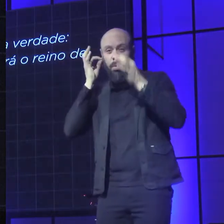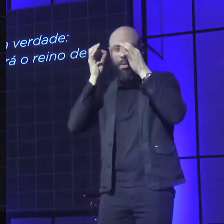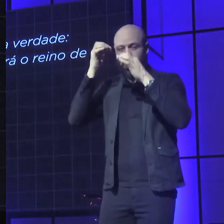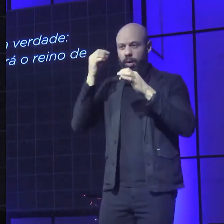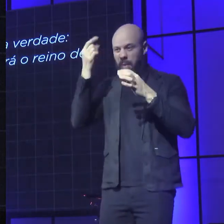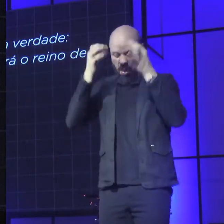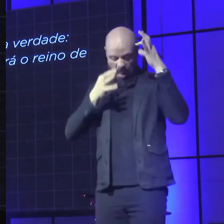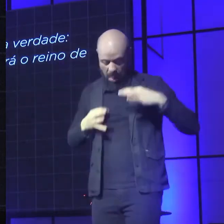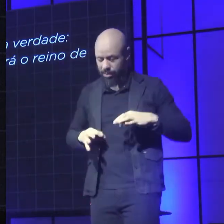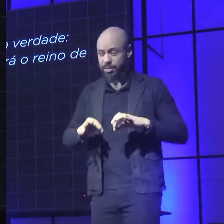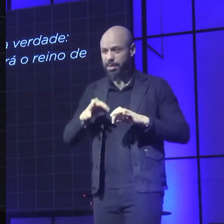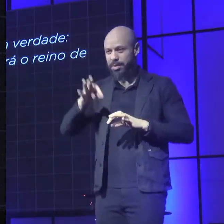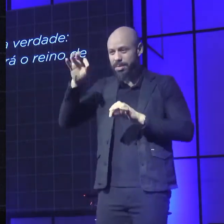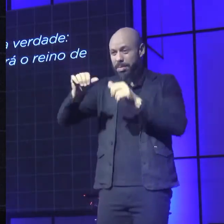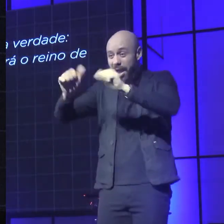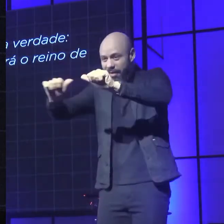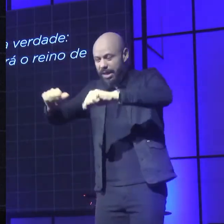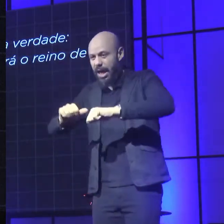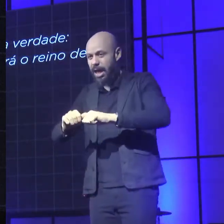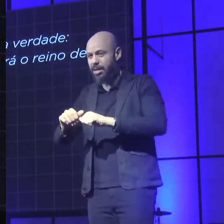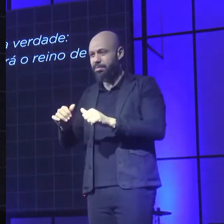todo.